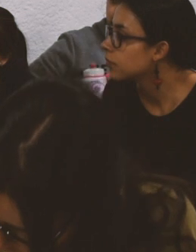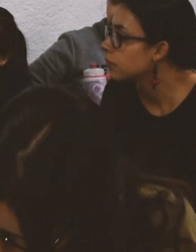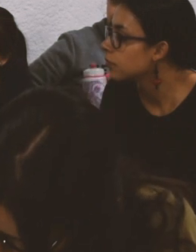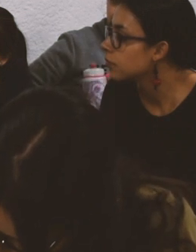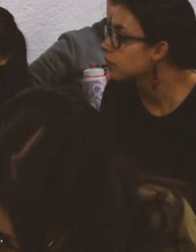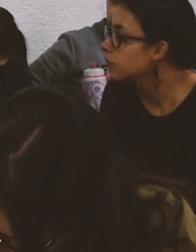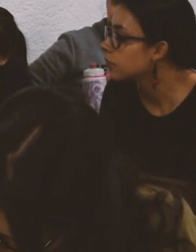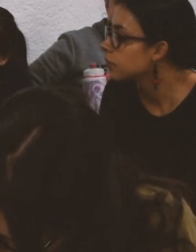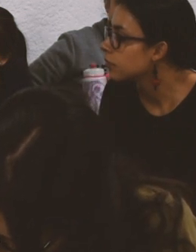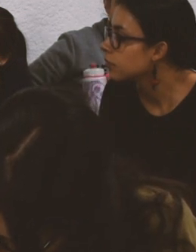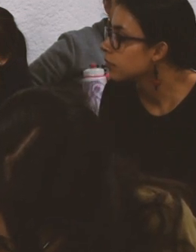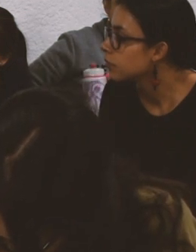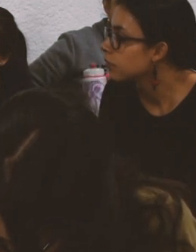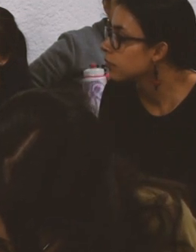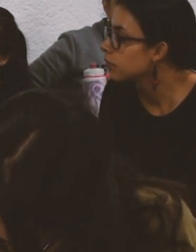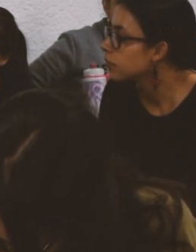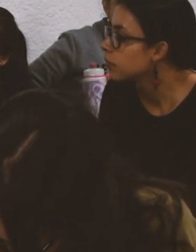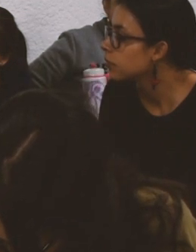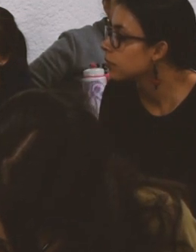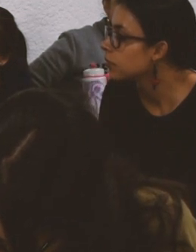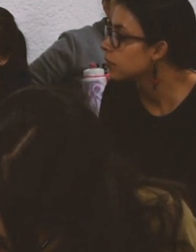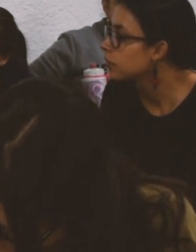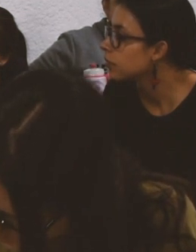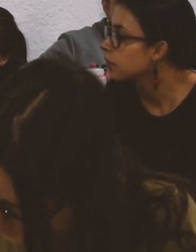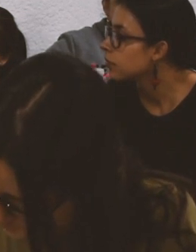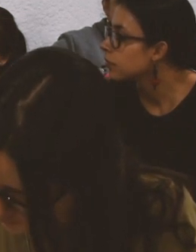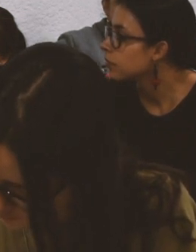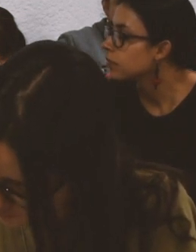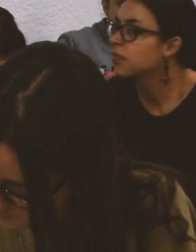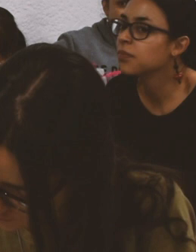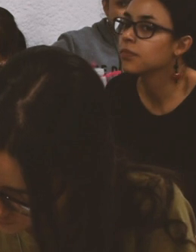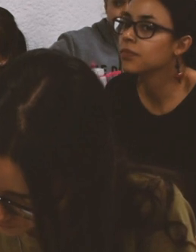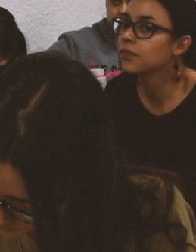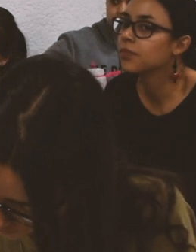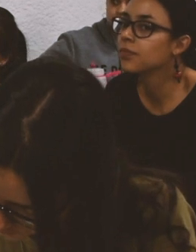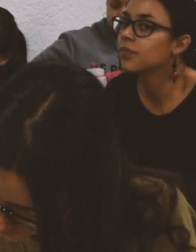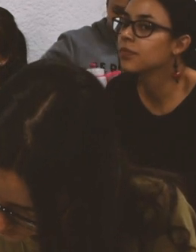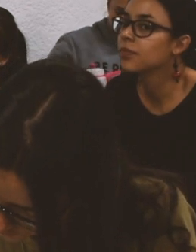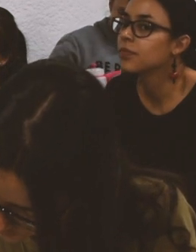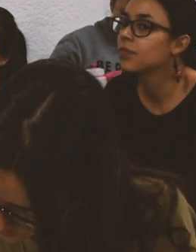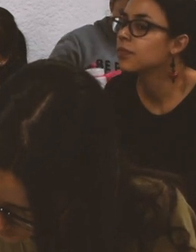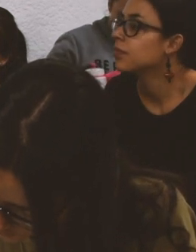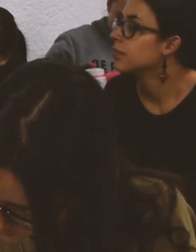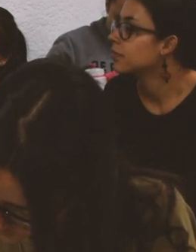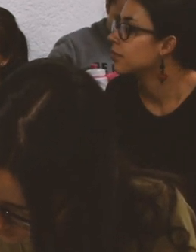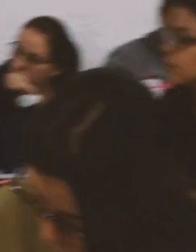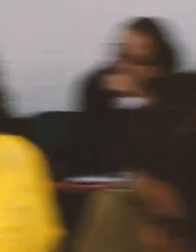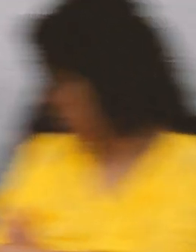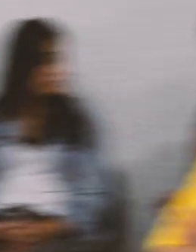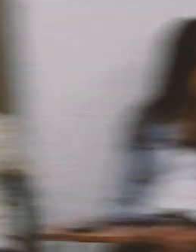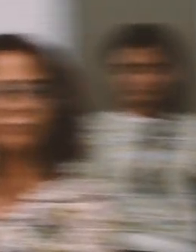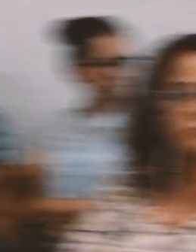la institucionalidad y lo que expresan en México frente a eso, ellos aportan a seguir viendo a